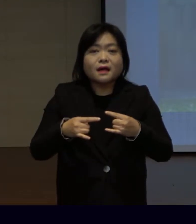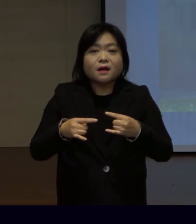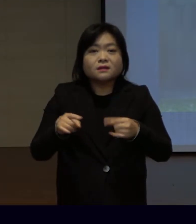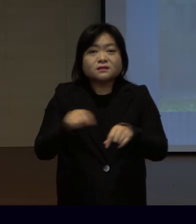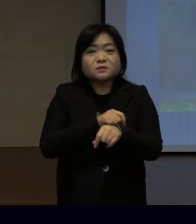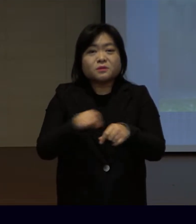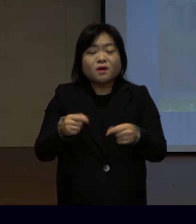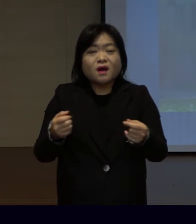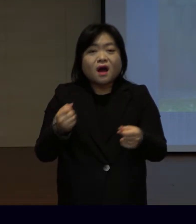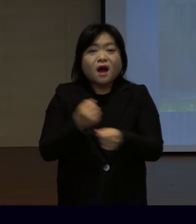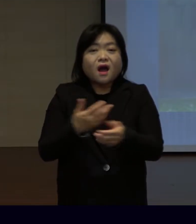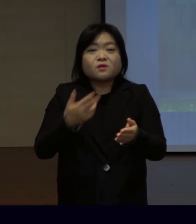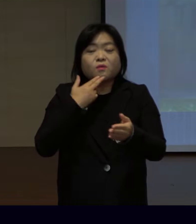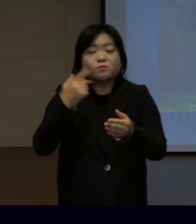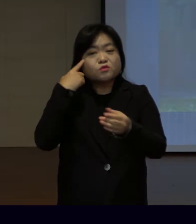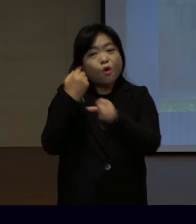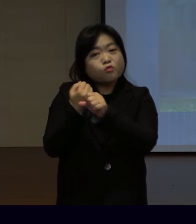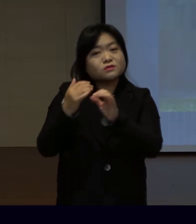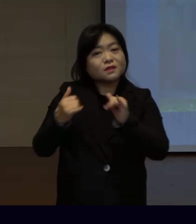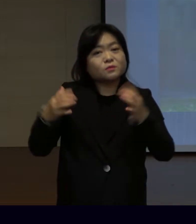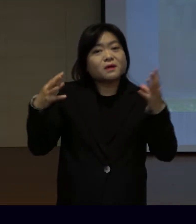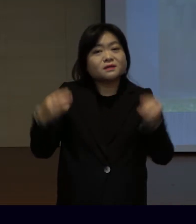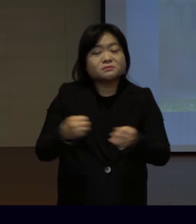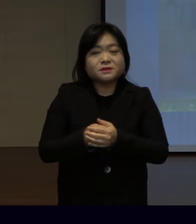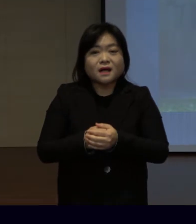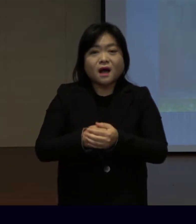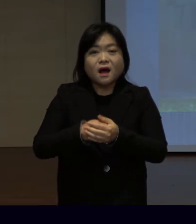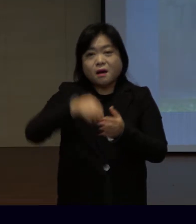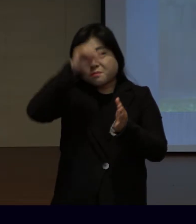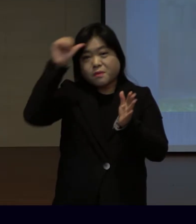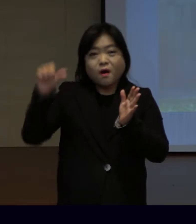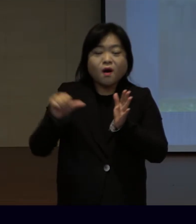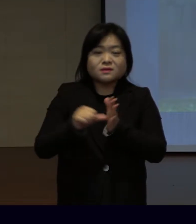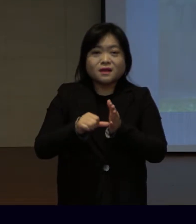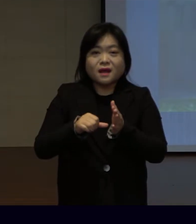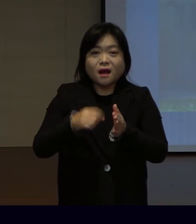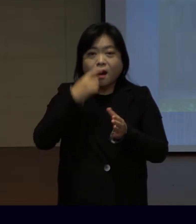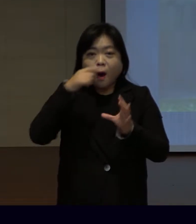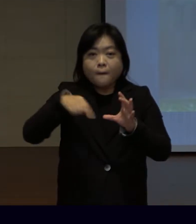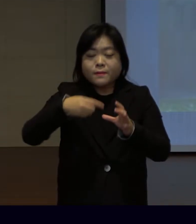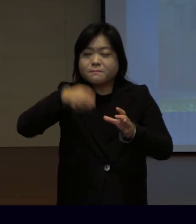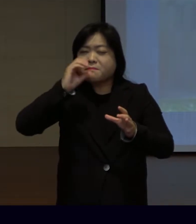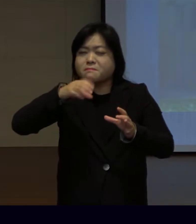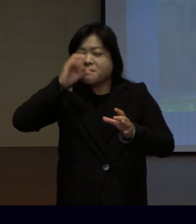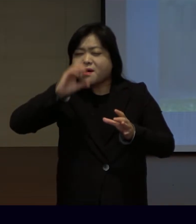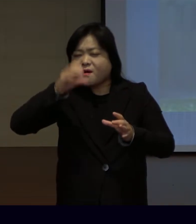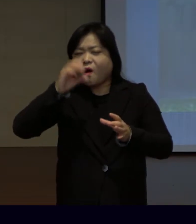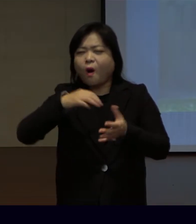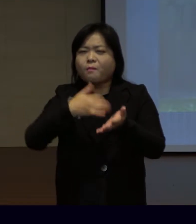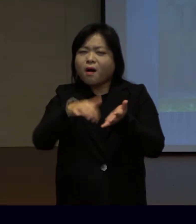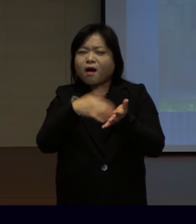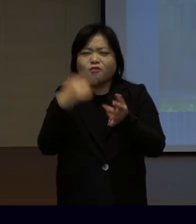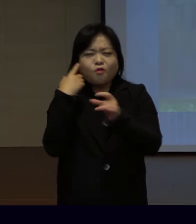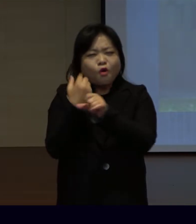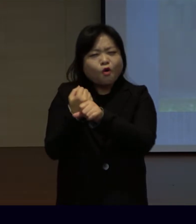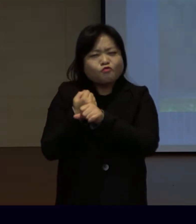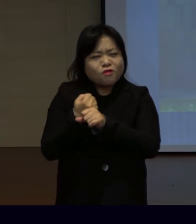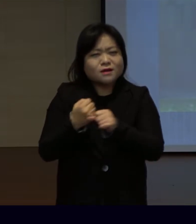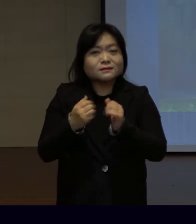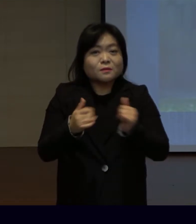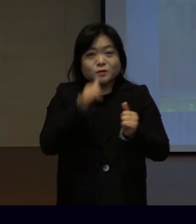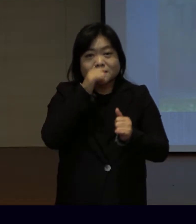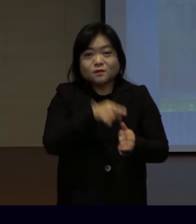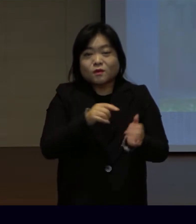많아요. 이 사람이 평생 얼마나 많은 커피를 마셨는가를 또 연구를 했습니다. 그래서 이렇게 일찍 죽었다